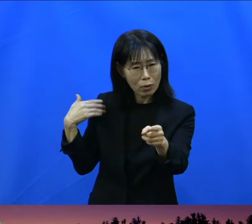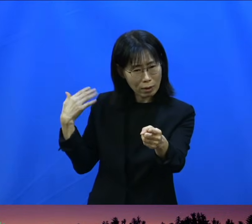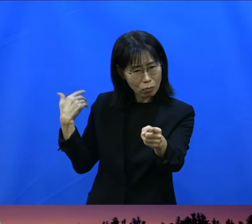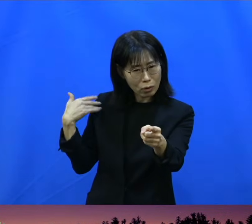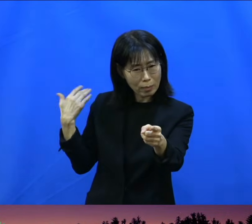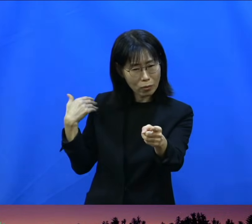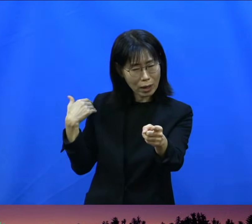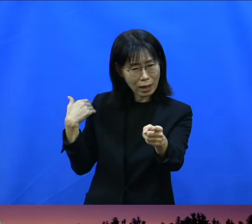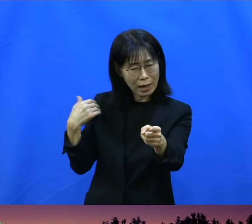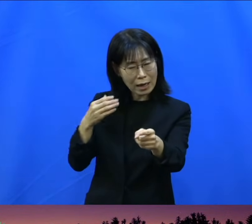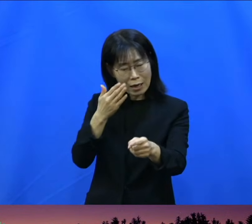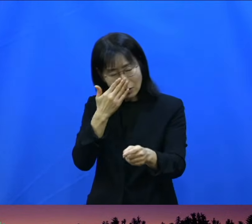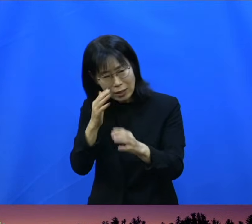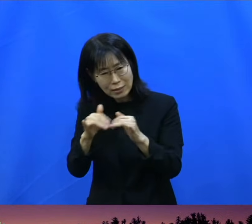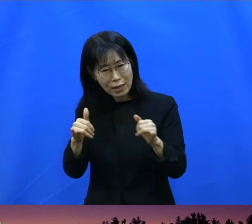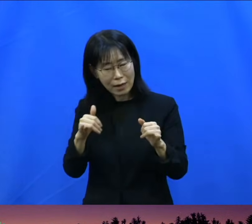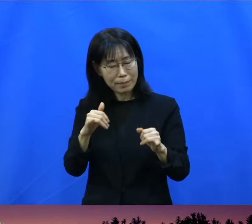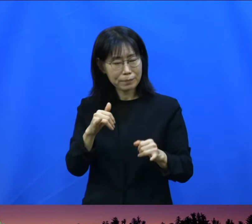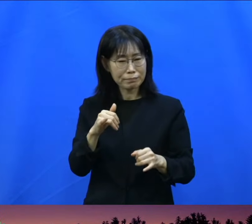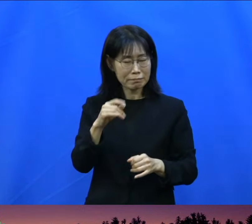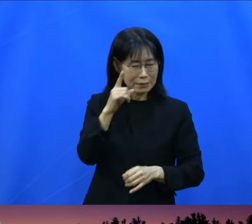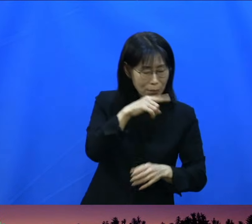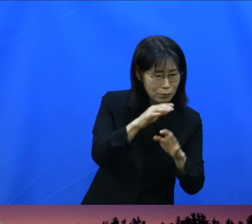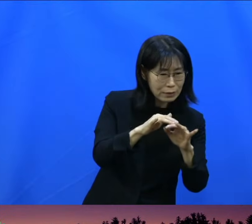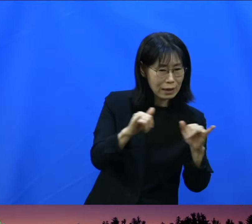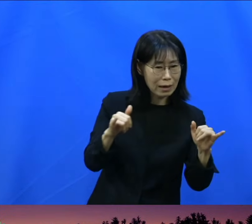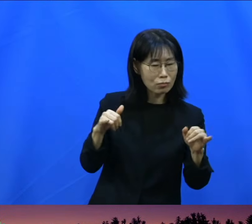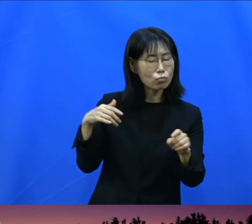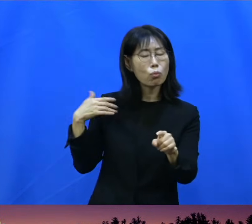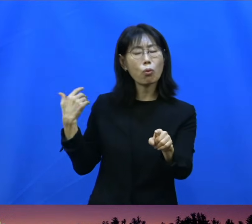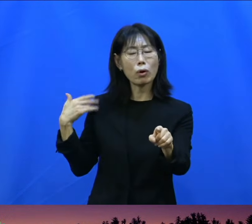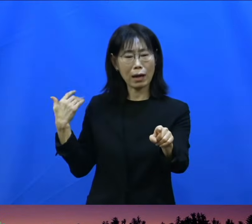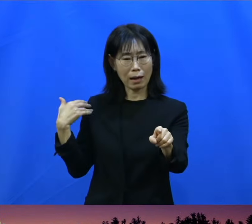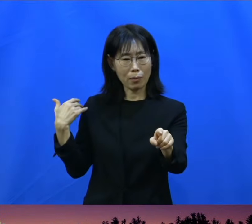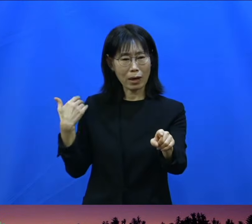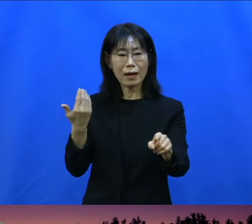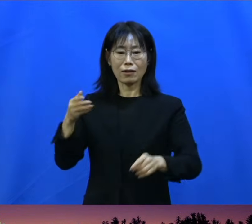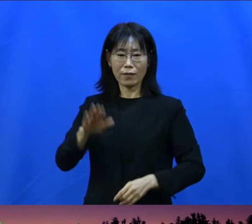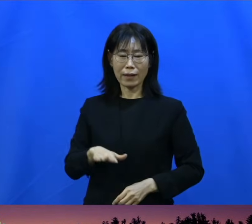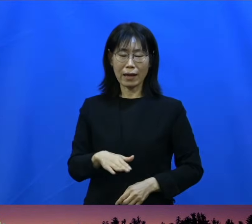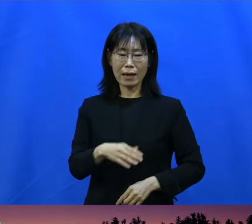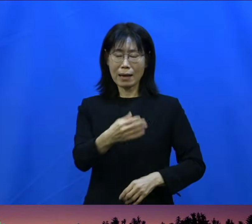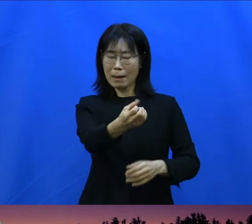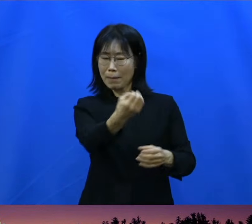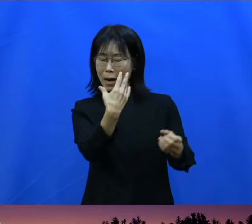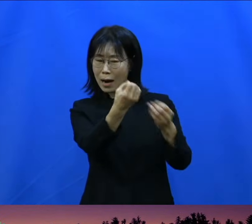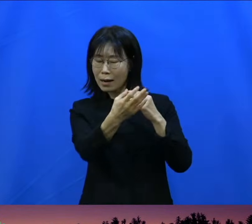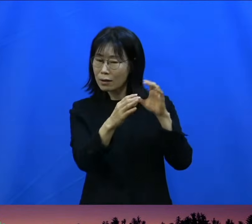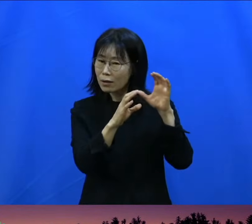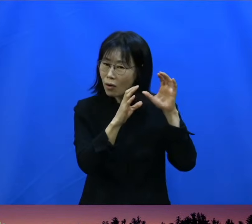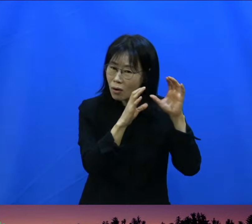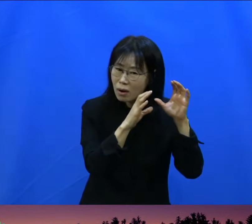마음은 숨겨져 있잖아요. 마음은 숨겨져 있어요. 근데 말 안 하고 있으면 괜찮아 보여요.